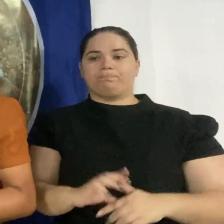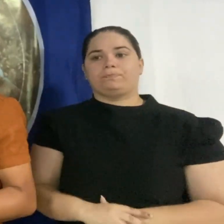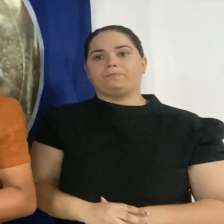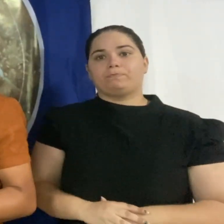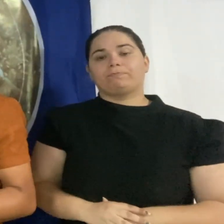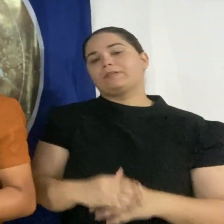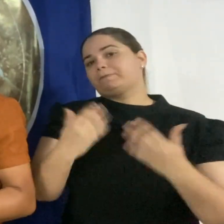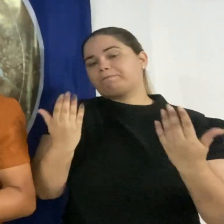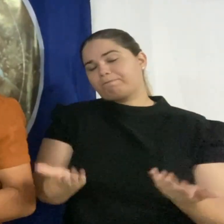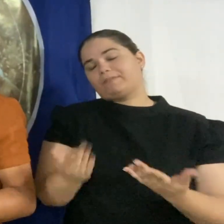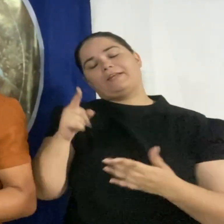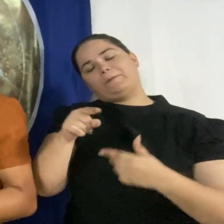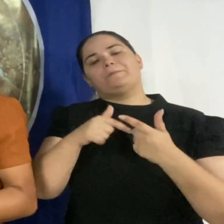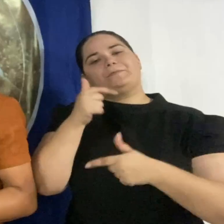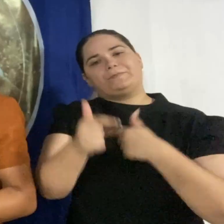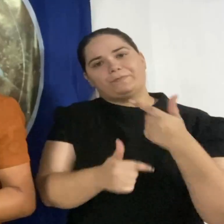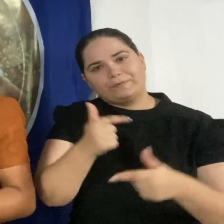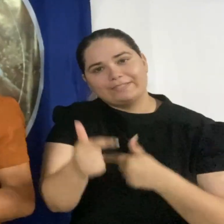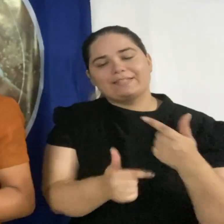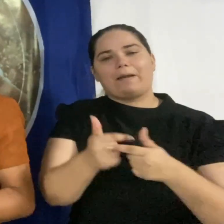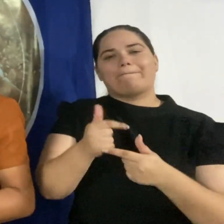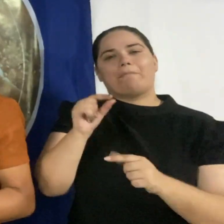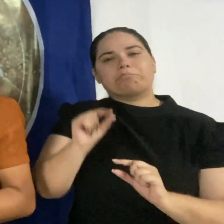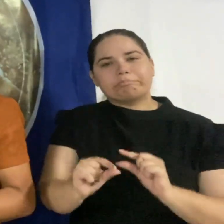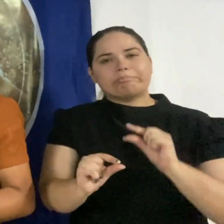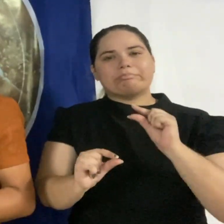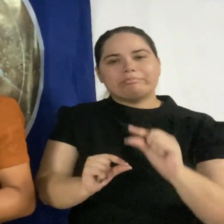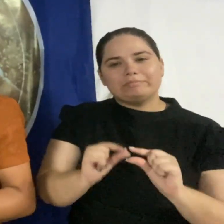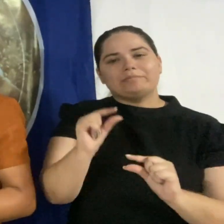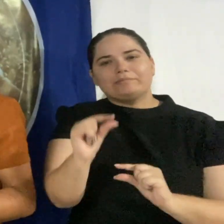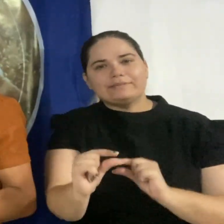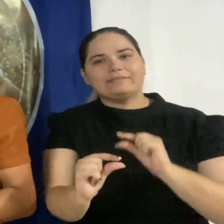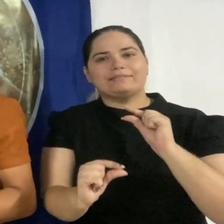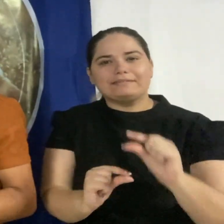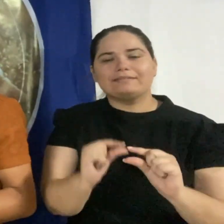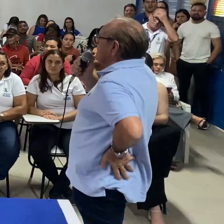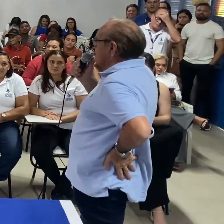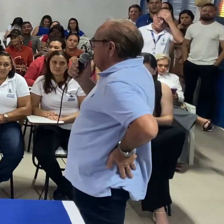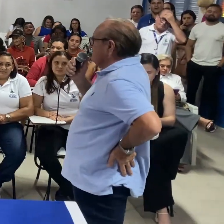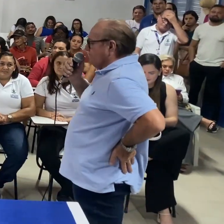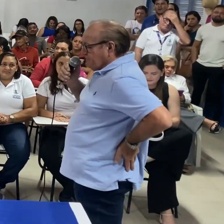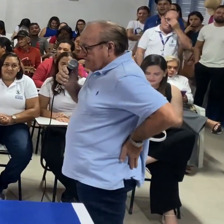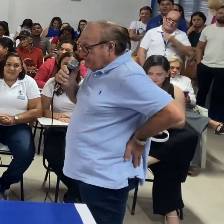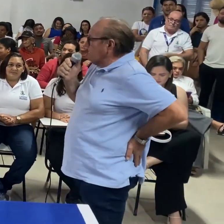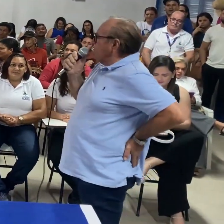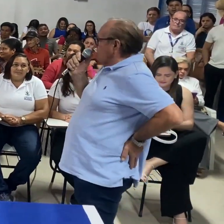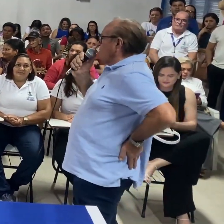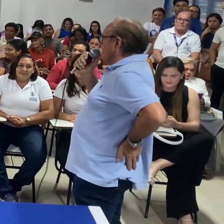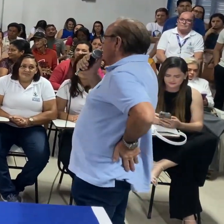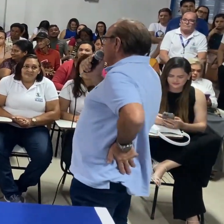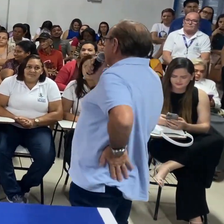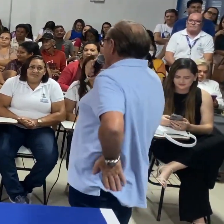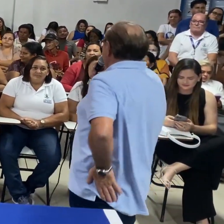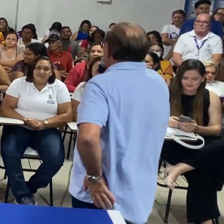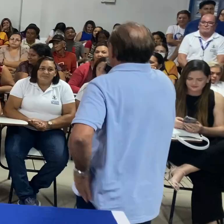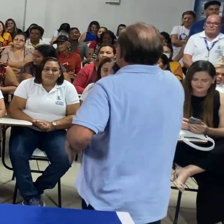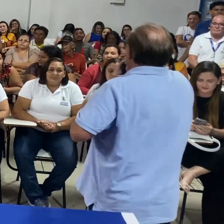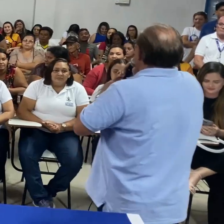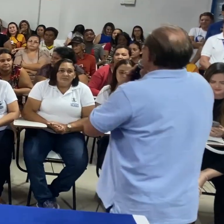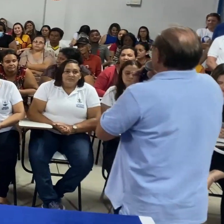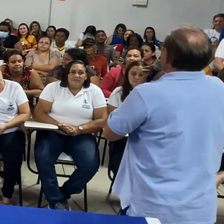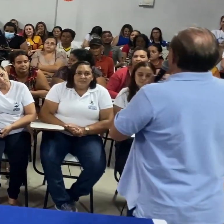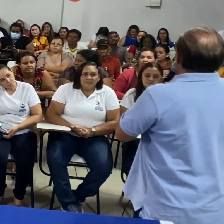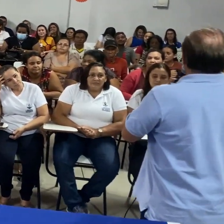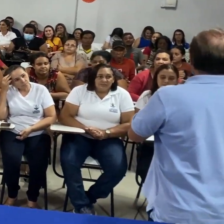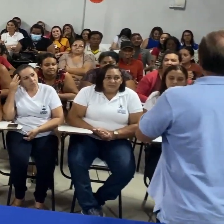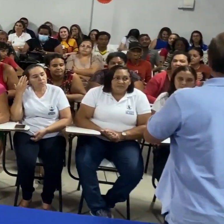é isso, é um trabalho de formiguinha, mas é um trabalho que contempla diretamente a população e,